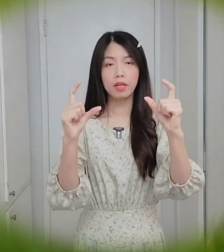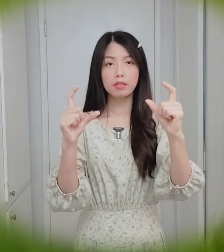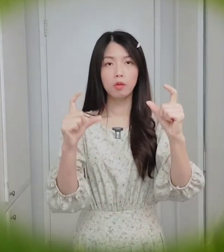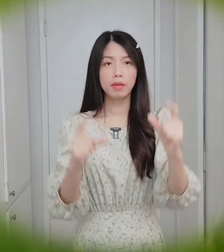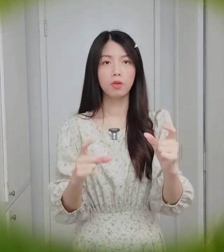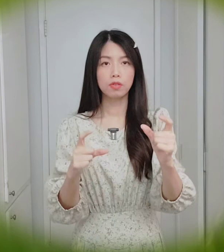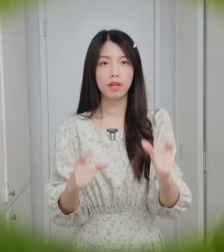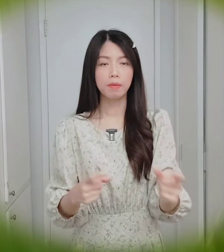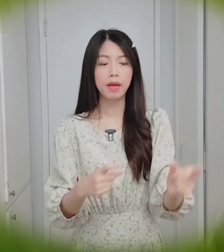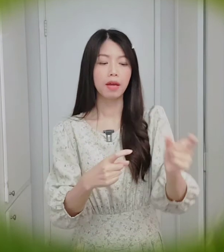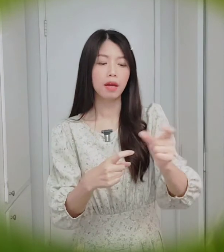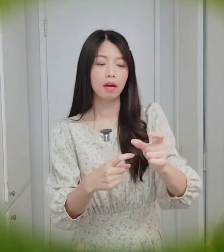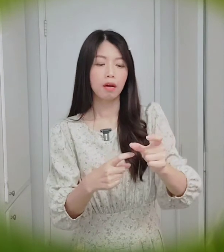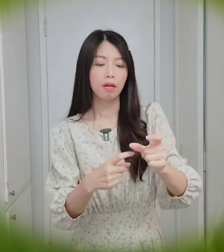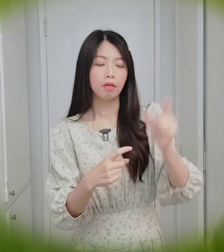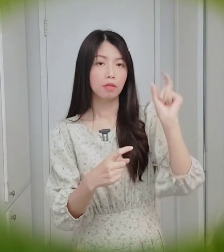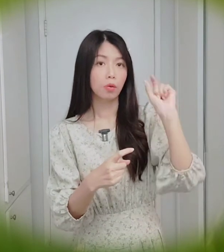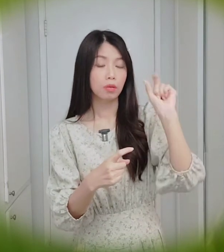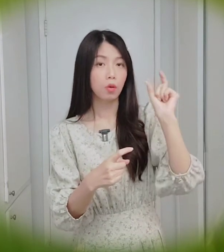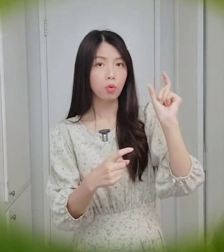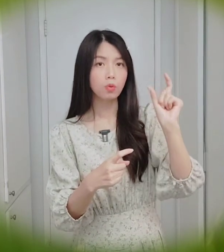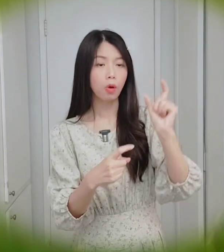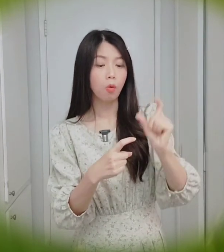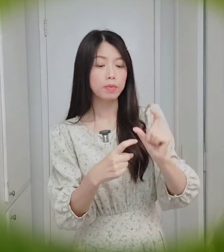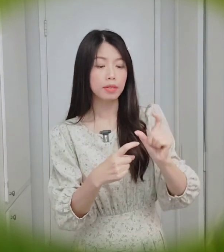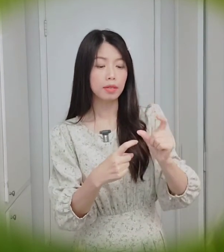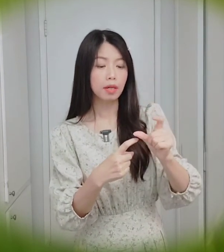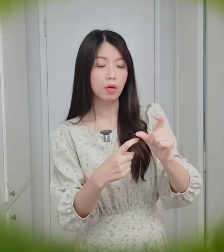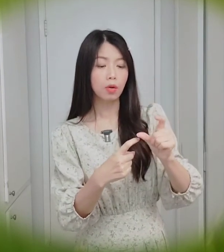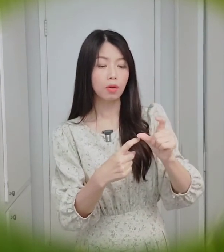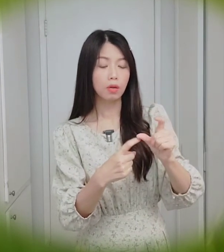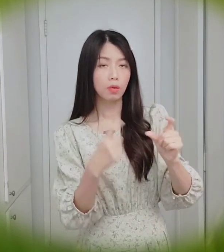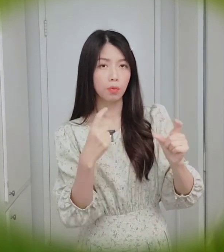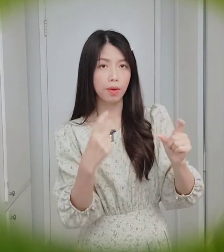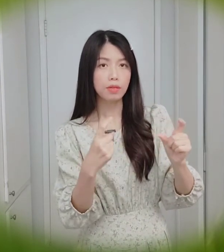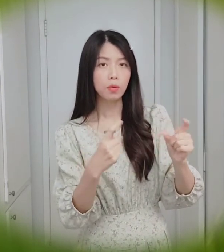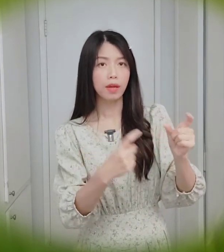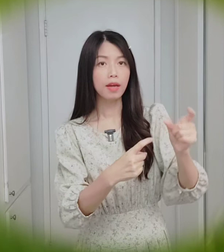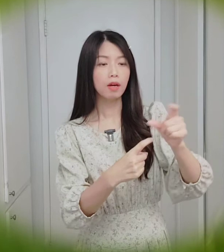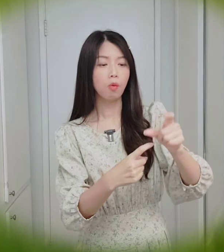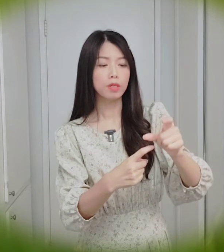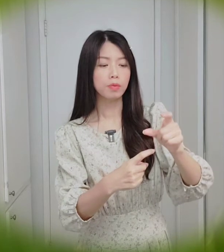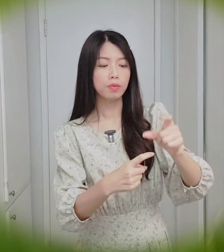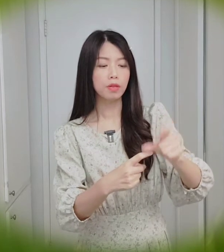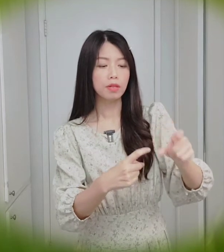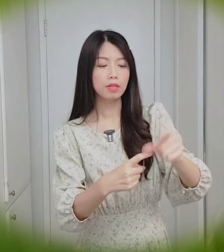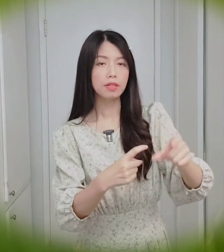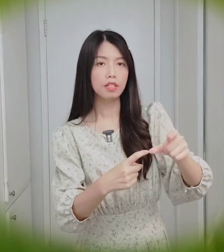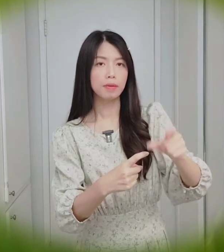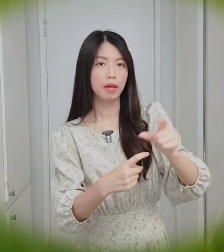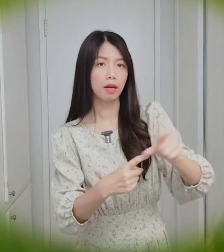살짝 이렇게 디귿처럼 만들어 주신 다음에 이 오른손 엄지를 왼손의 검지